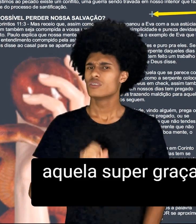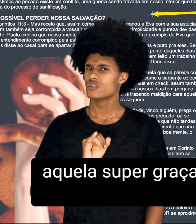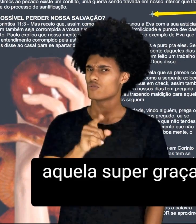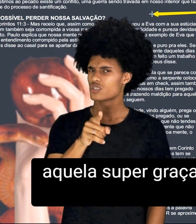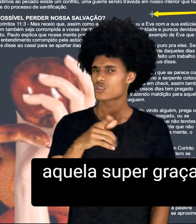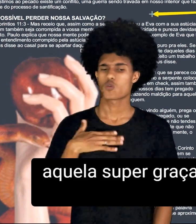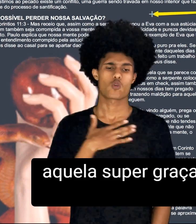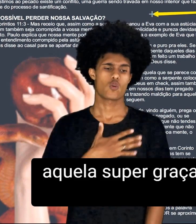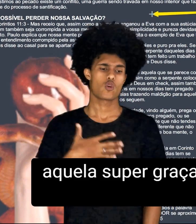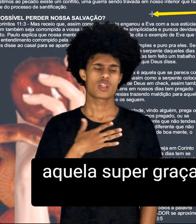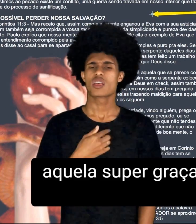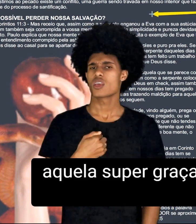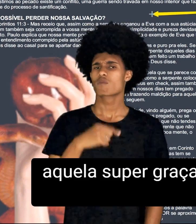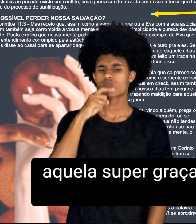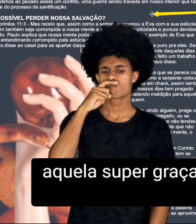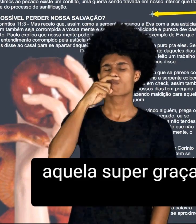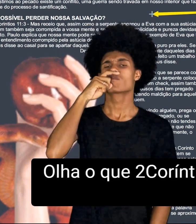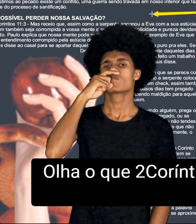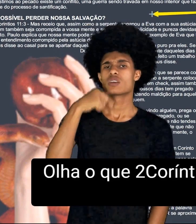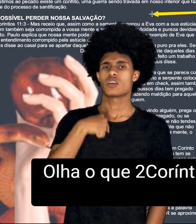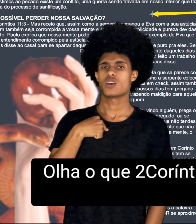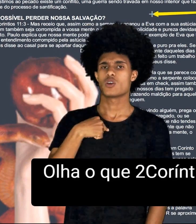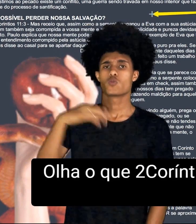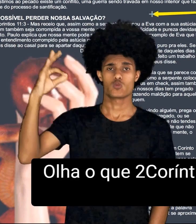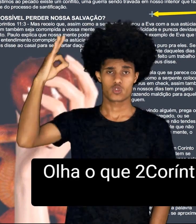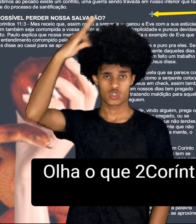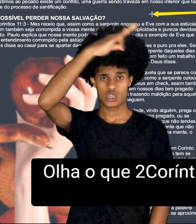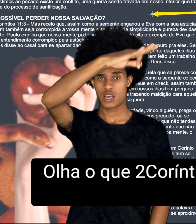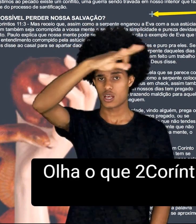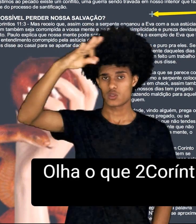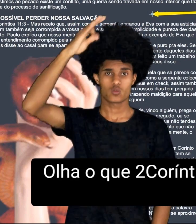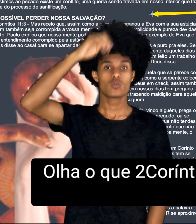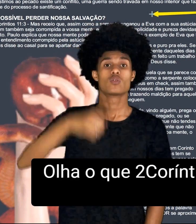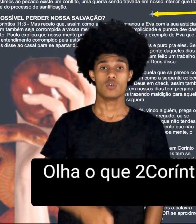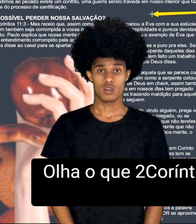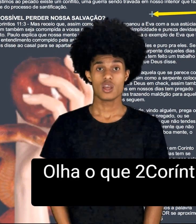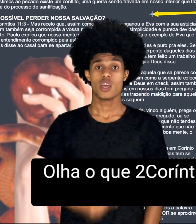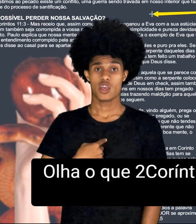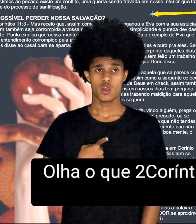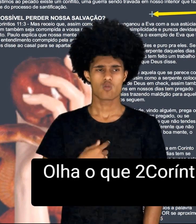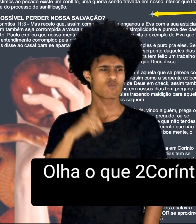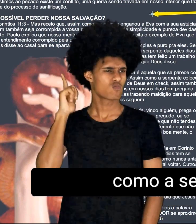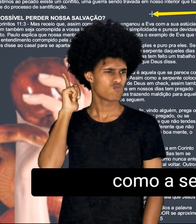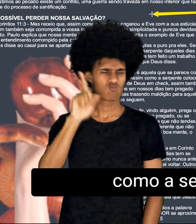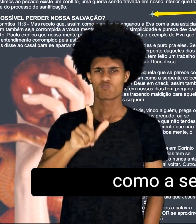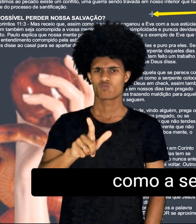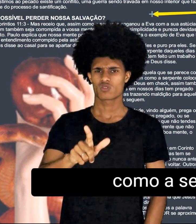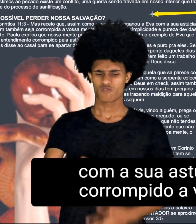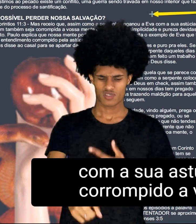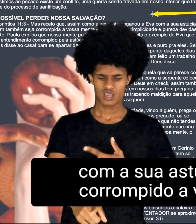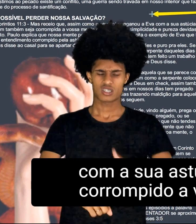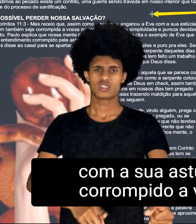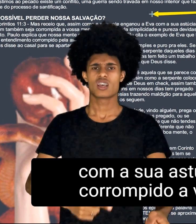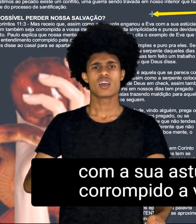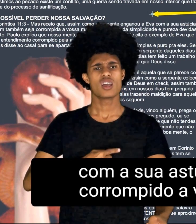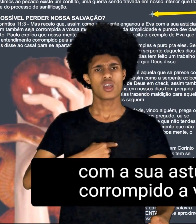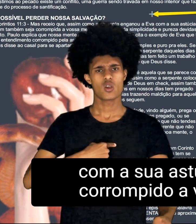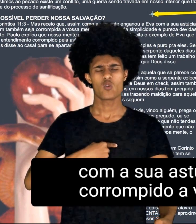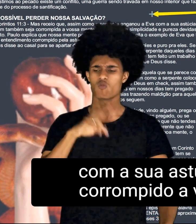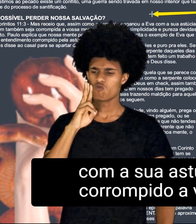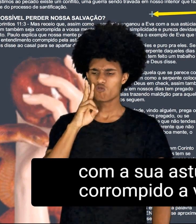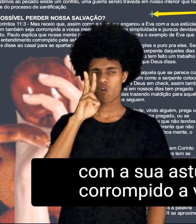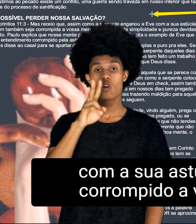aquela super graça, sabe? Uma vez salvo, sempre salvo. Olha o que 2 Coríntios 11:3 fala. Mas receio que assim como a serpente enganou Eva com a sua